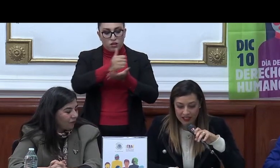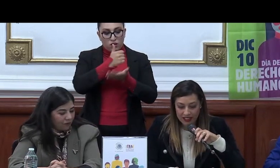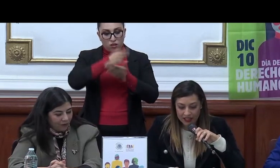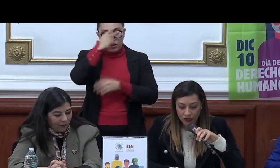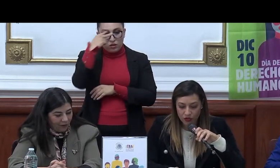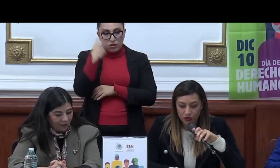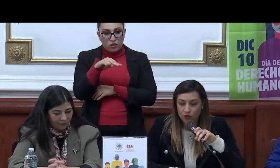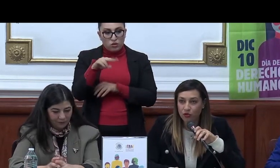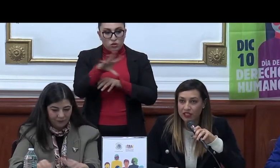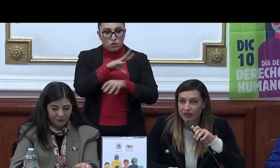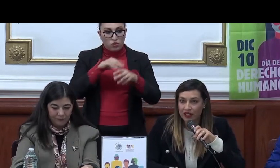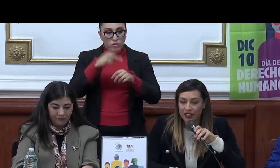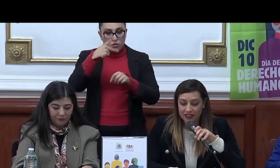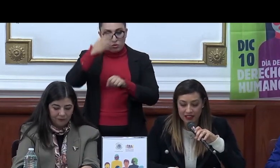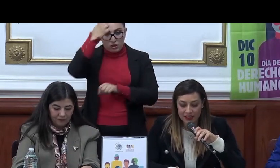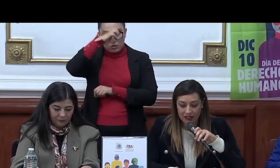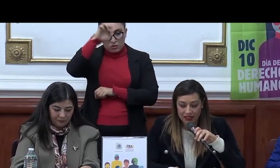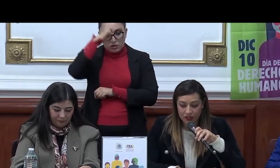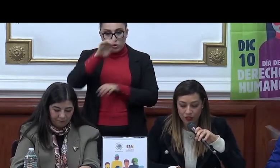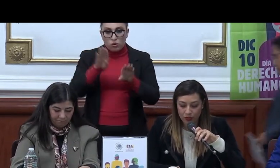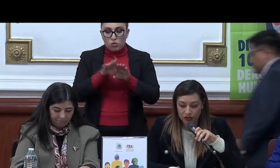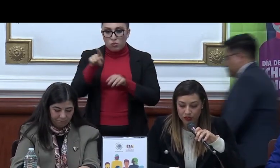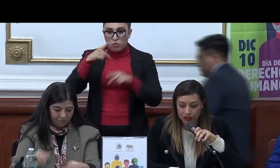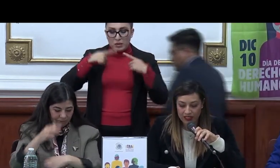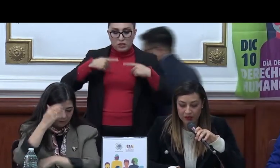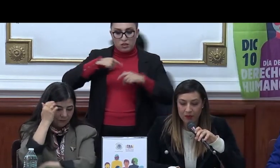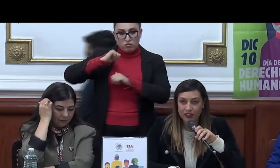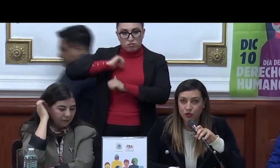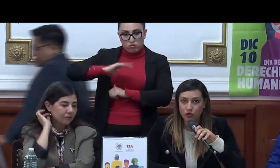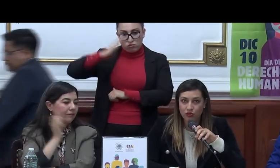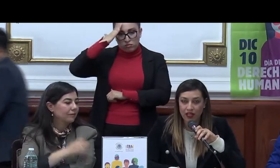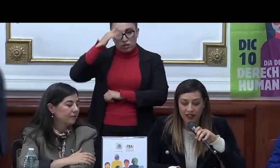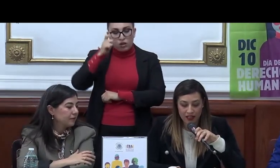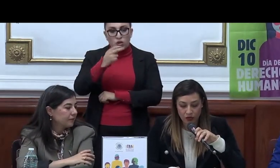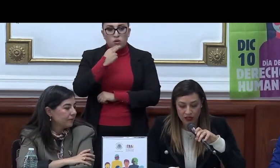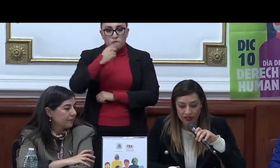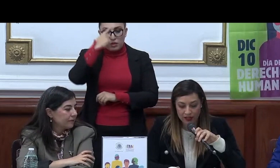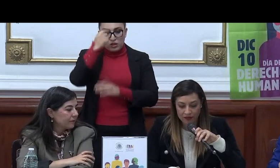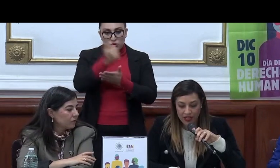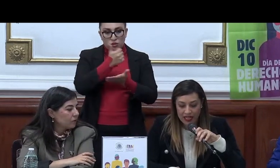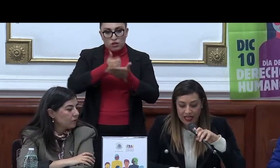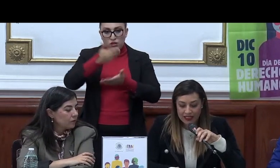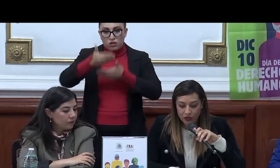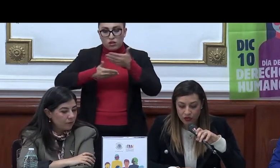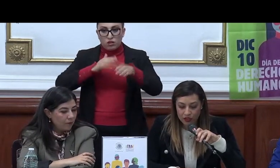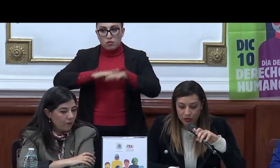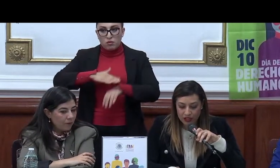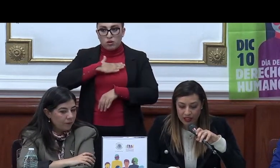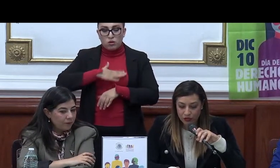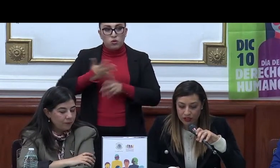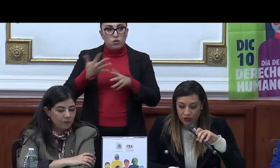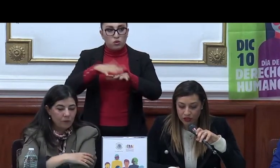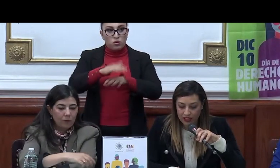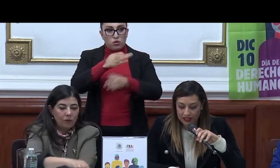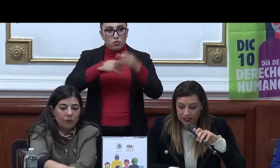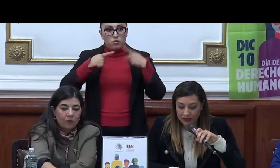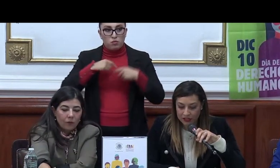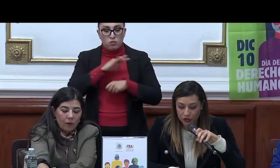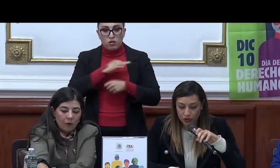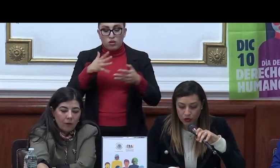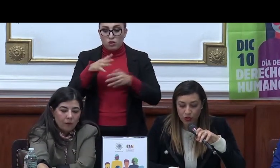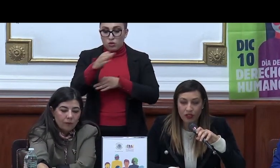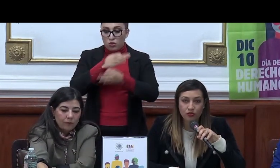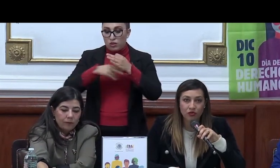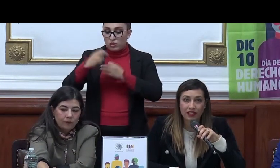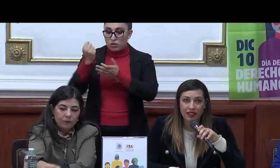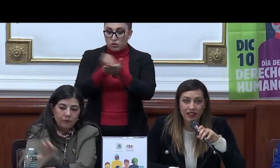experiencia y liderazgo nos motiva a seguir trabajando por una sociedad más justa e incluyente. Reconocemos que la lucha contra la